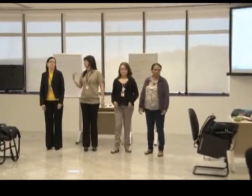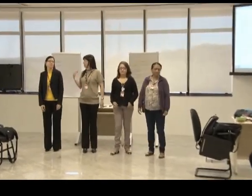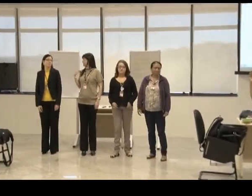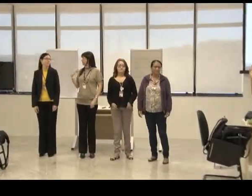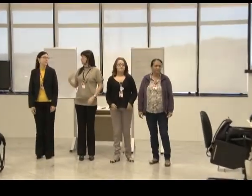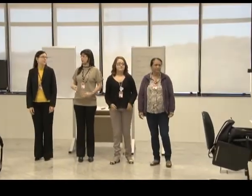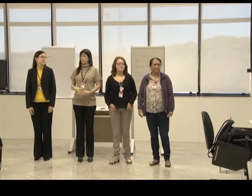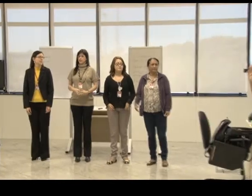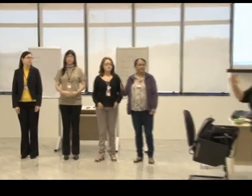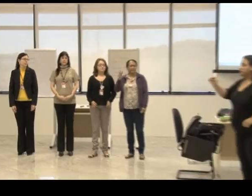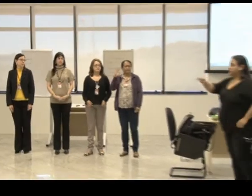Brasil,